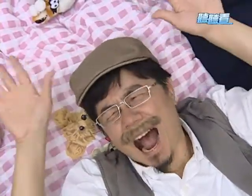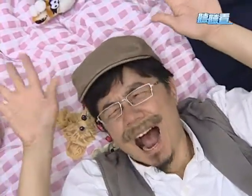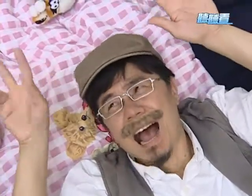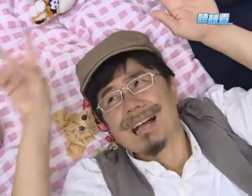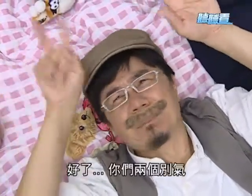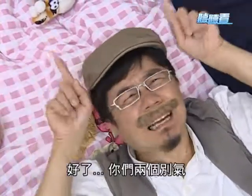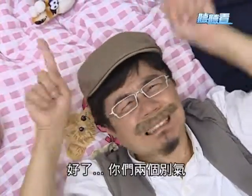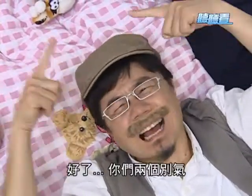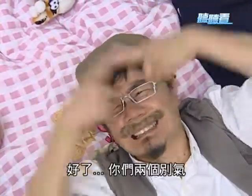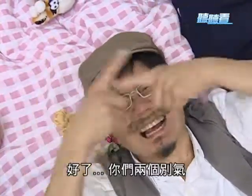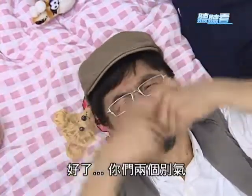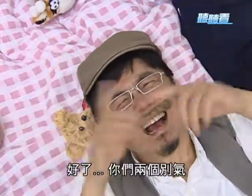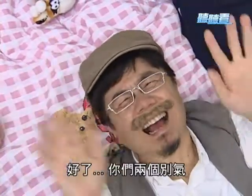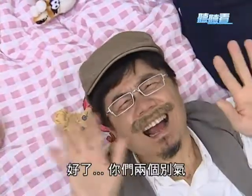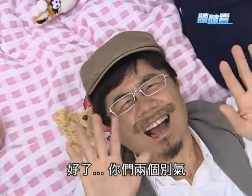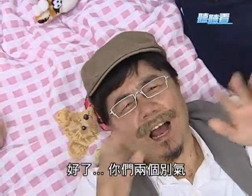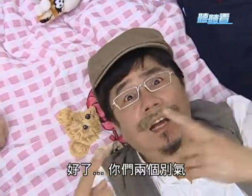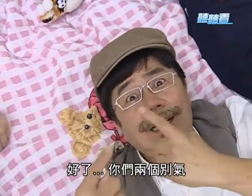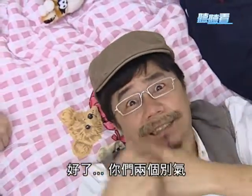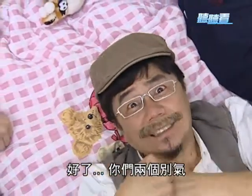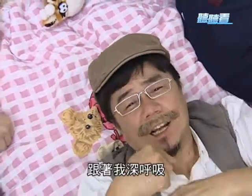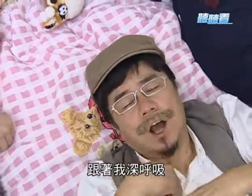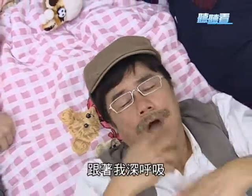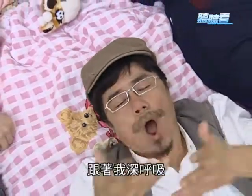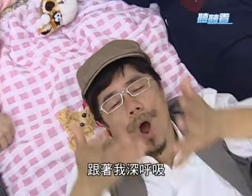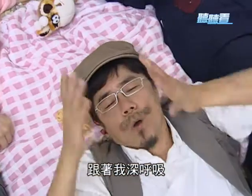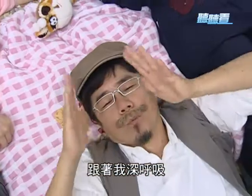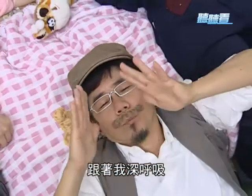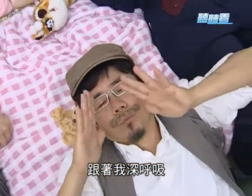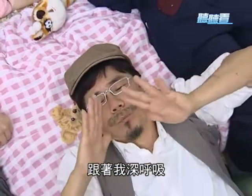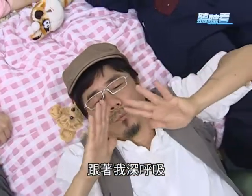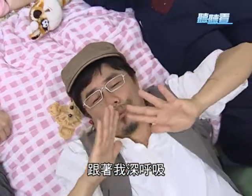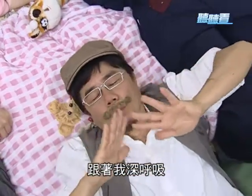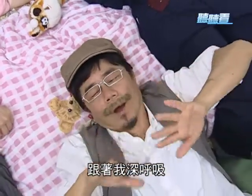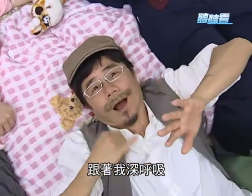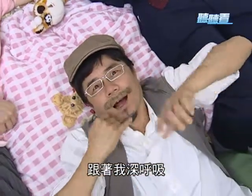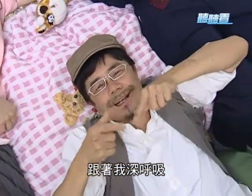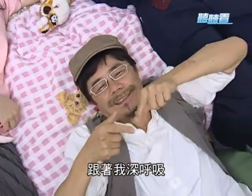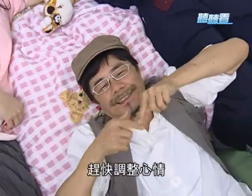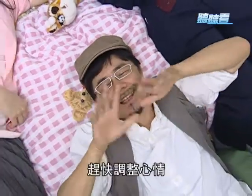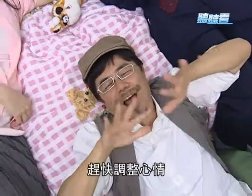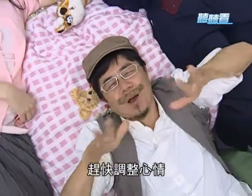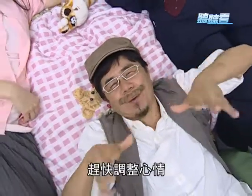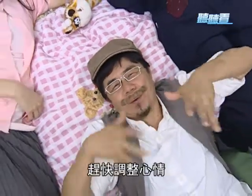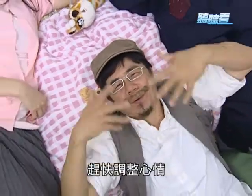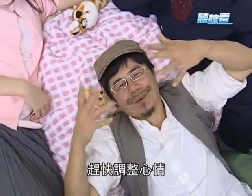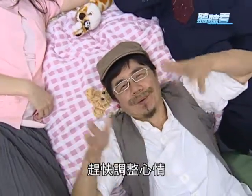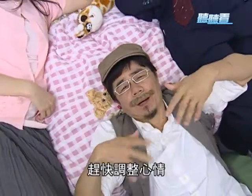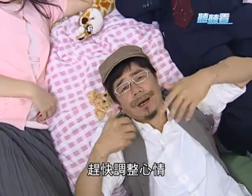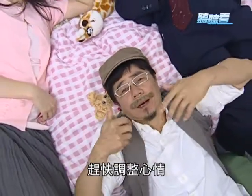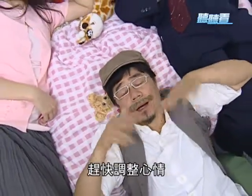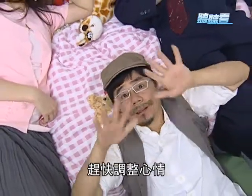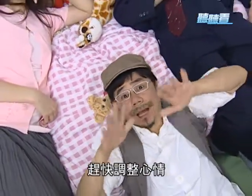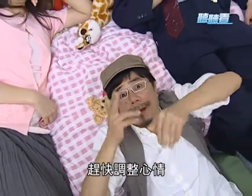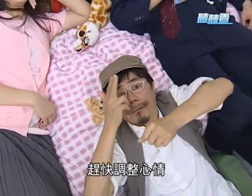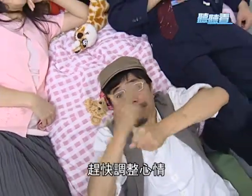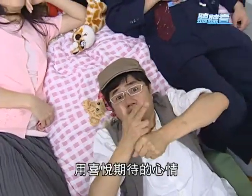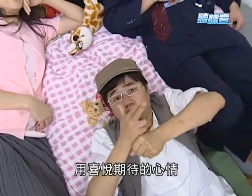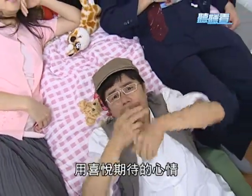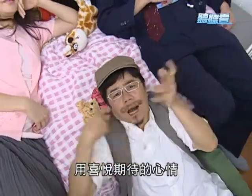哎，好了好了，哎，你们两个别气，跟着我深呼吸，赶快调整心情，用喜悦